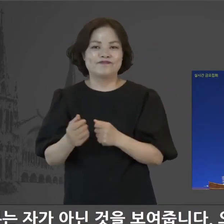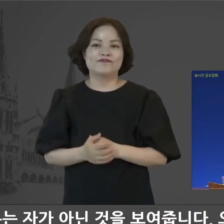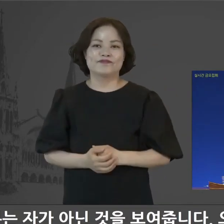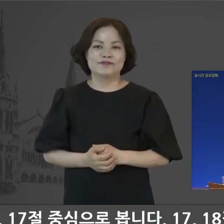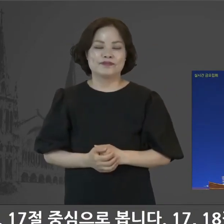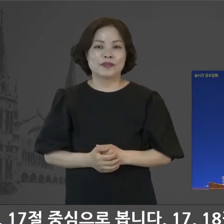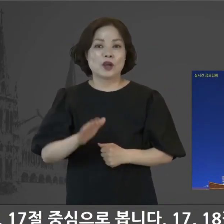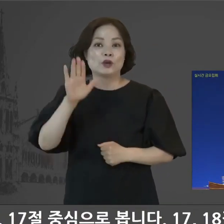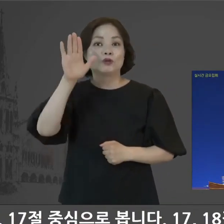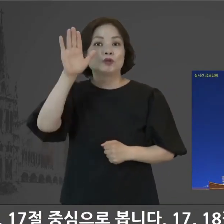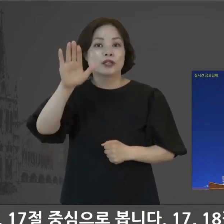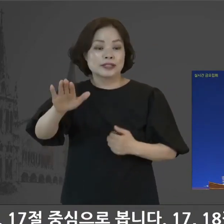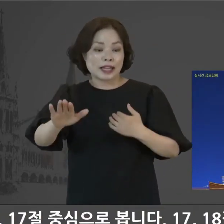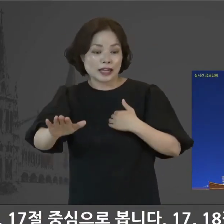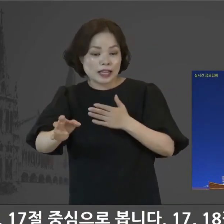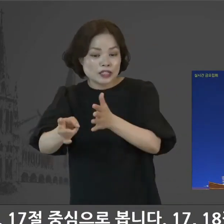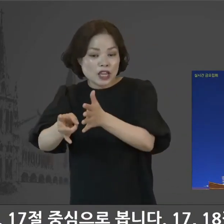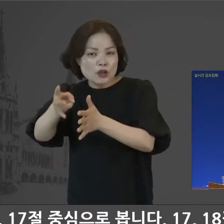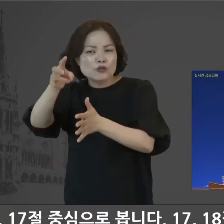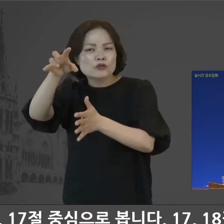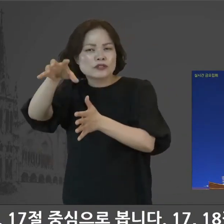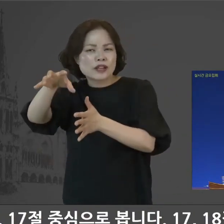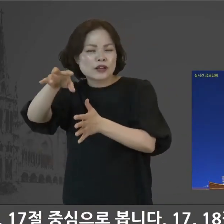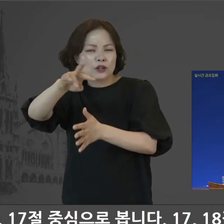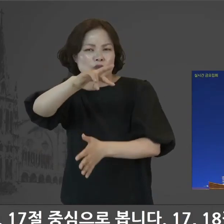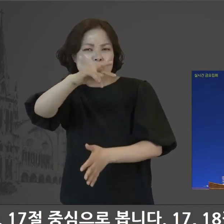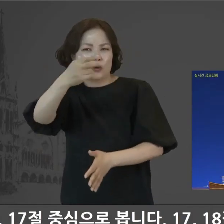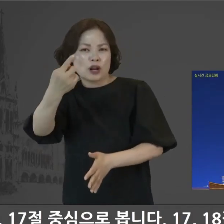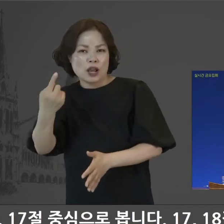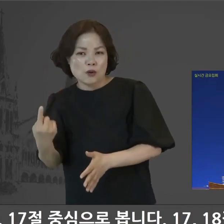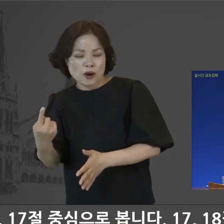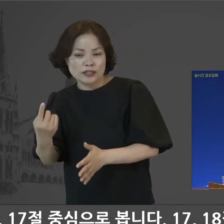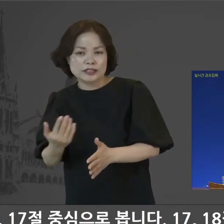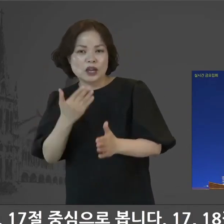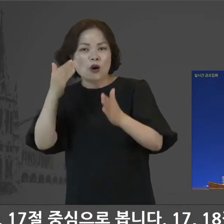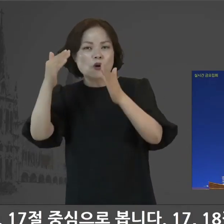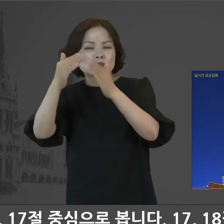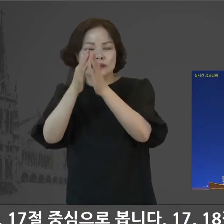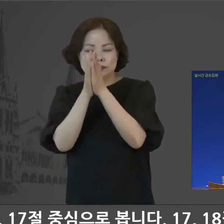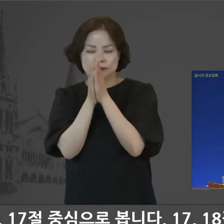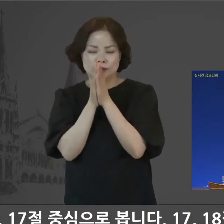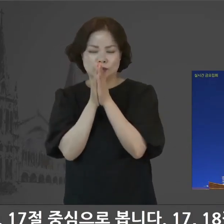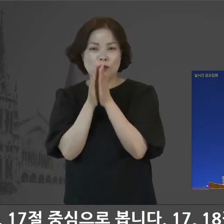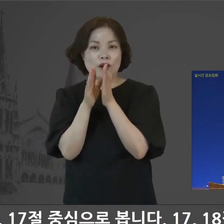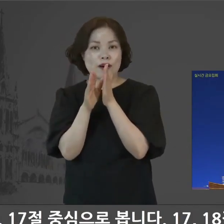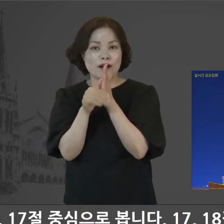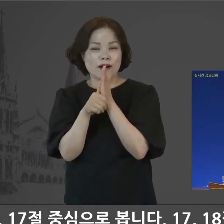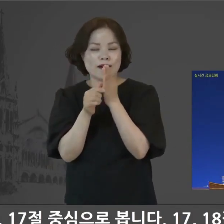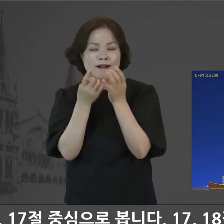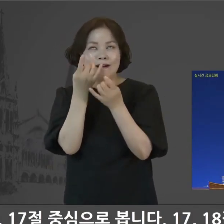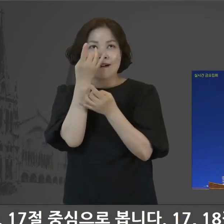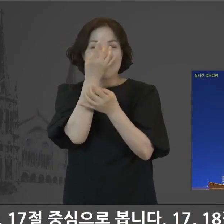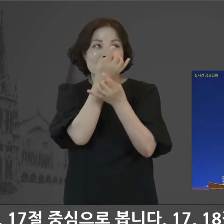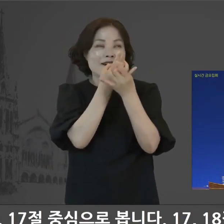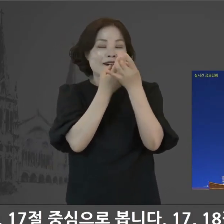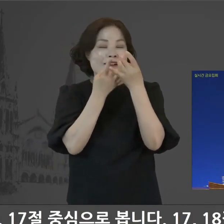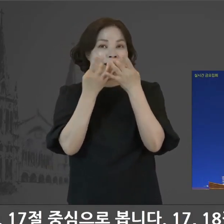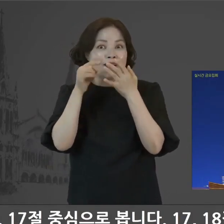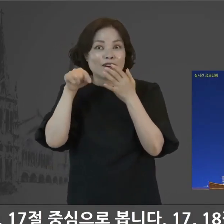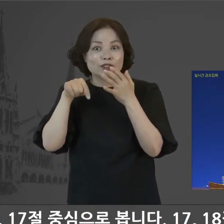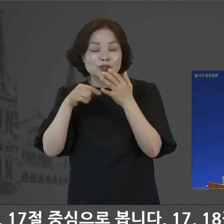읽습니다. 후에 내가 예루살렘으로 돌아와서 성전에서 기도할 때 황홀한 중에